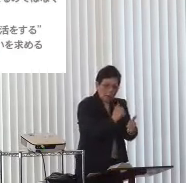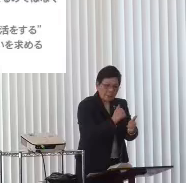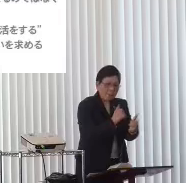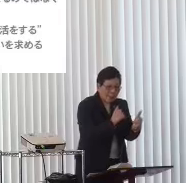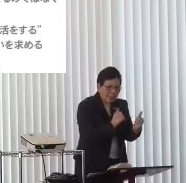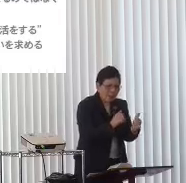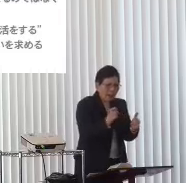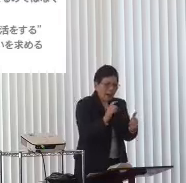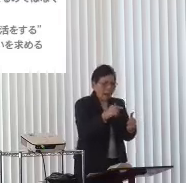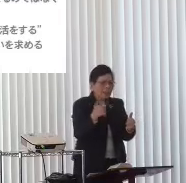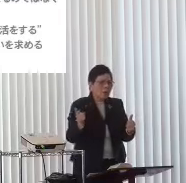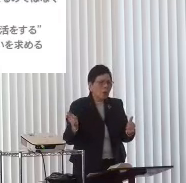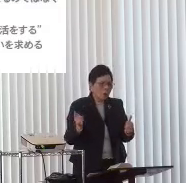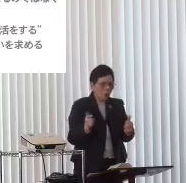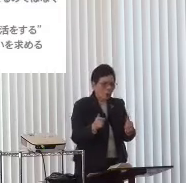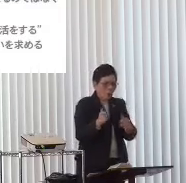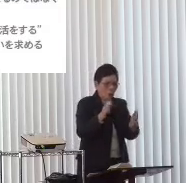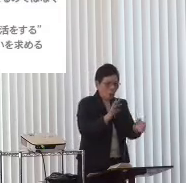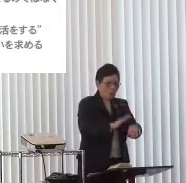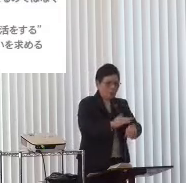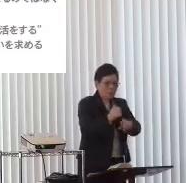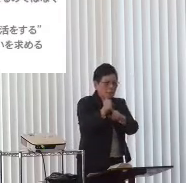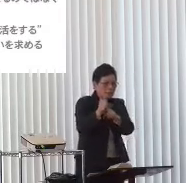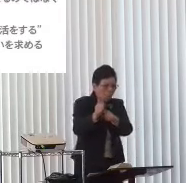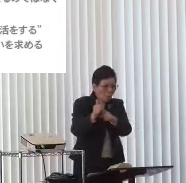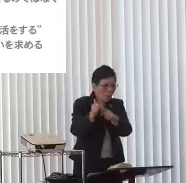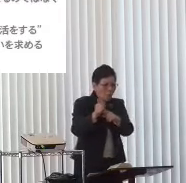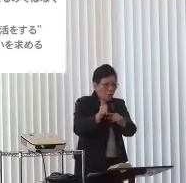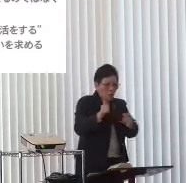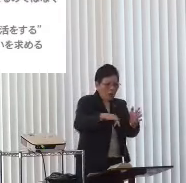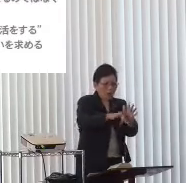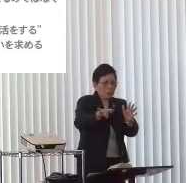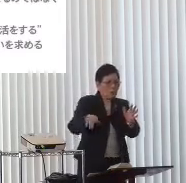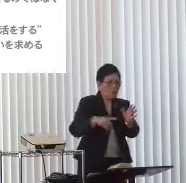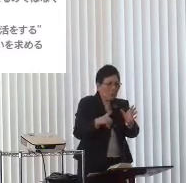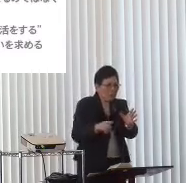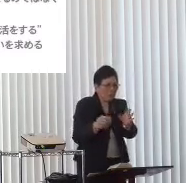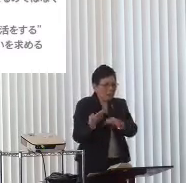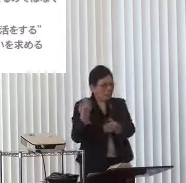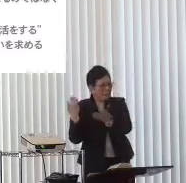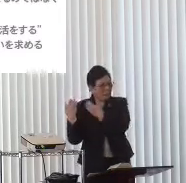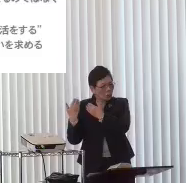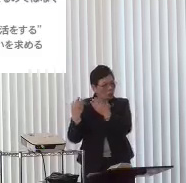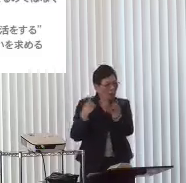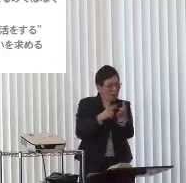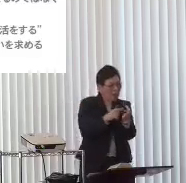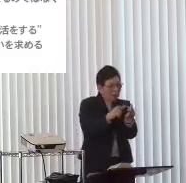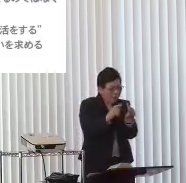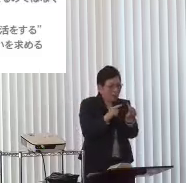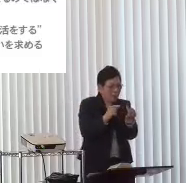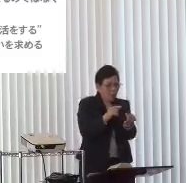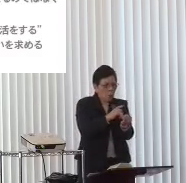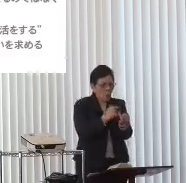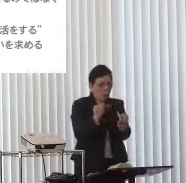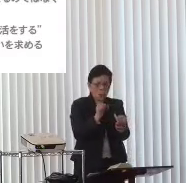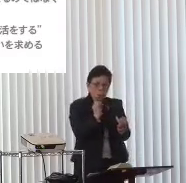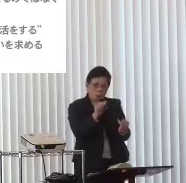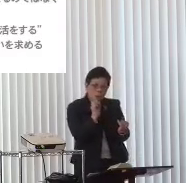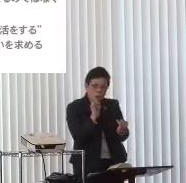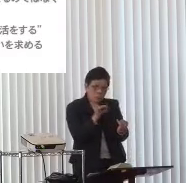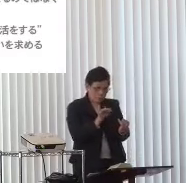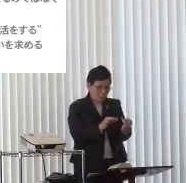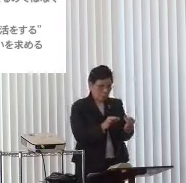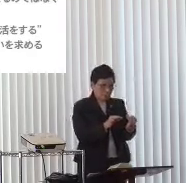それぞれの選手のですね、その家族とか過去とかですね、なんかそういうものが一時語られるんです